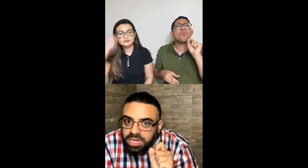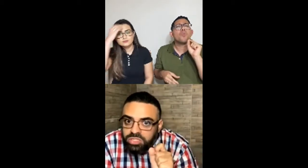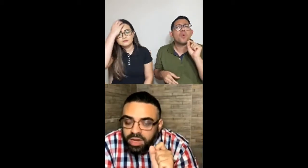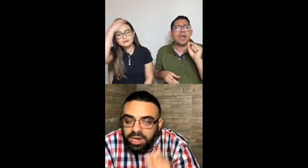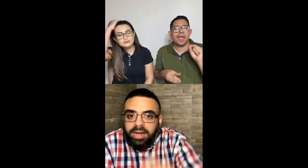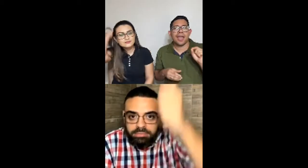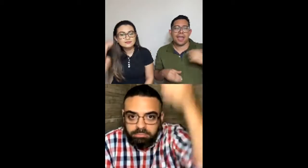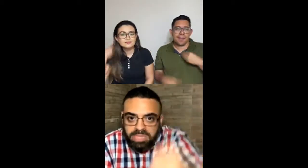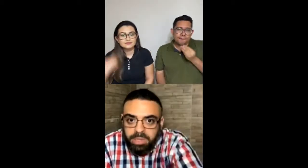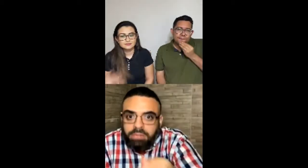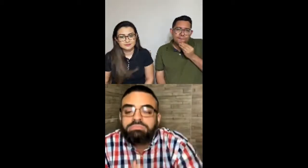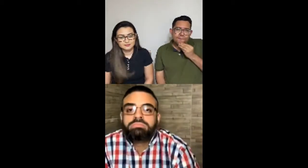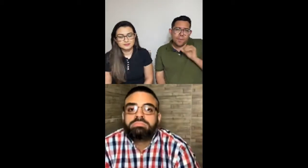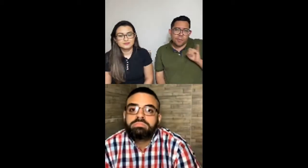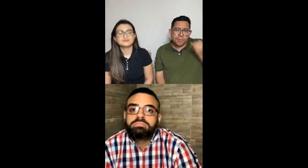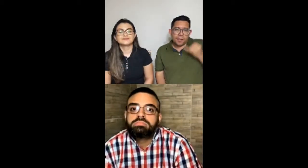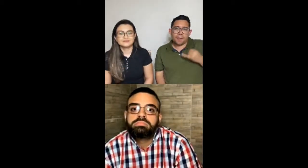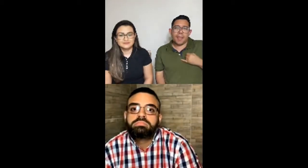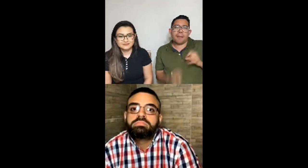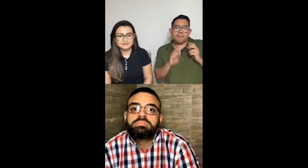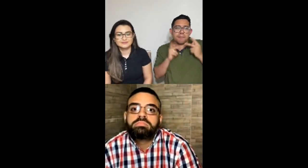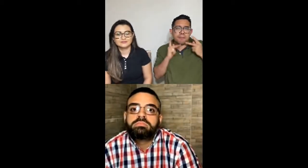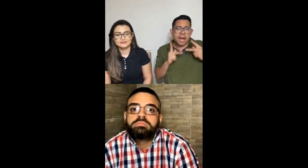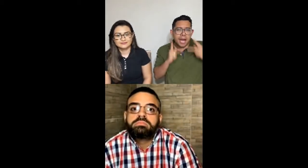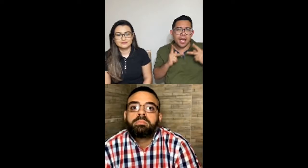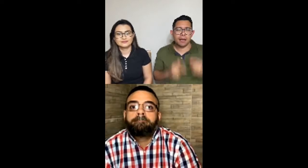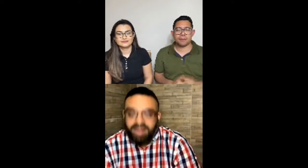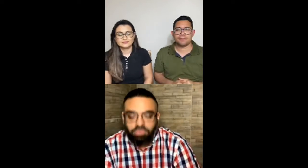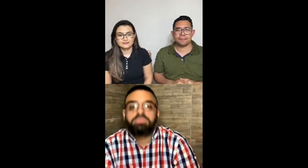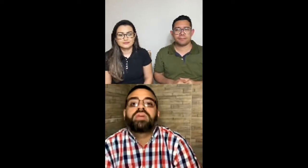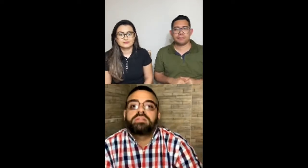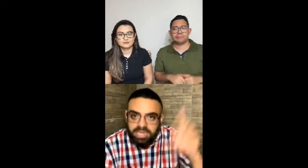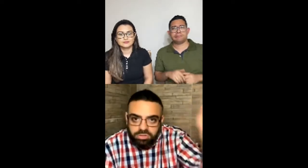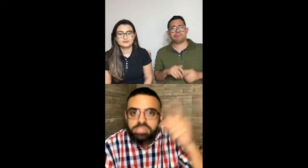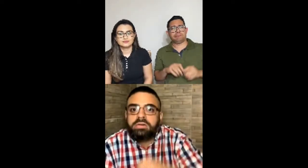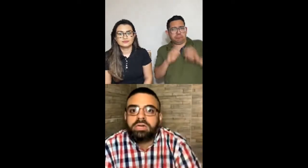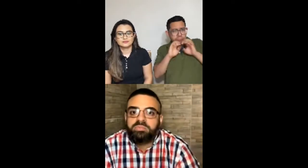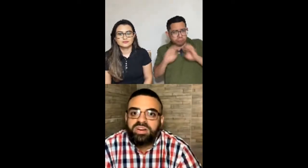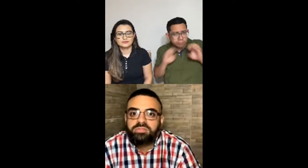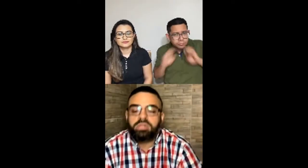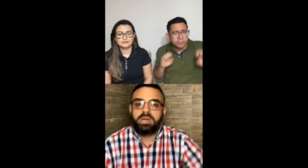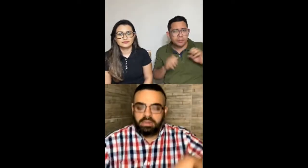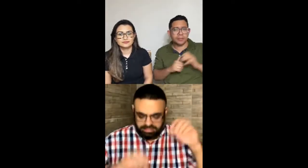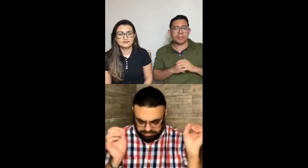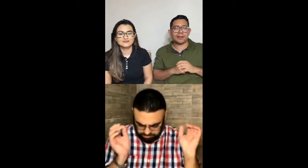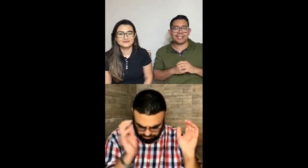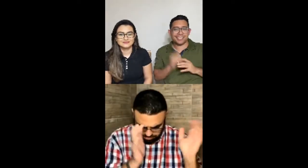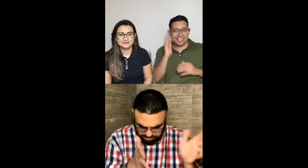assim. Semear, que eu digo, é o quê? Quando eu tinha a oportunidade de falar, Bíblia.